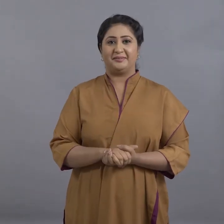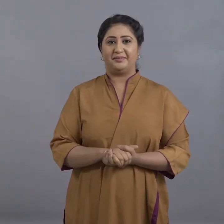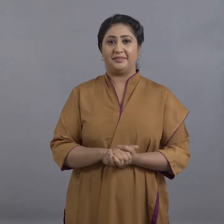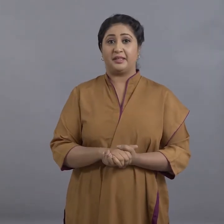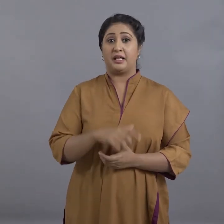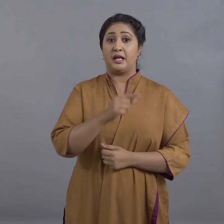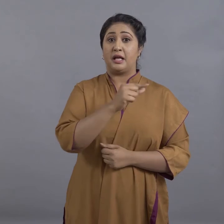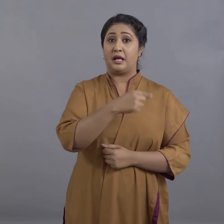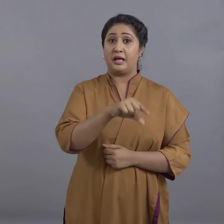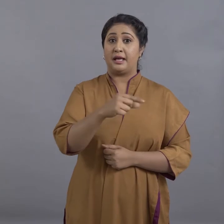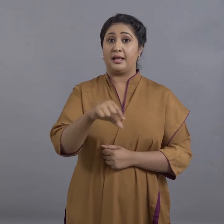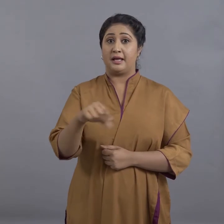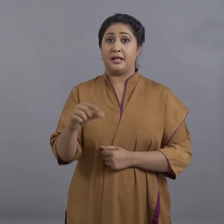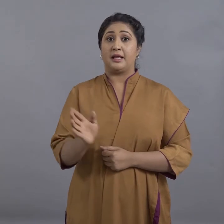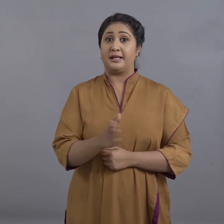किस्म,